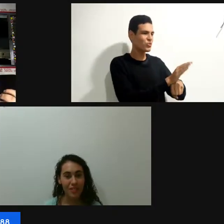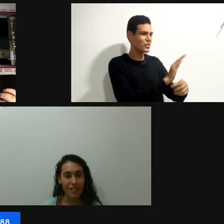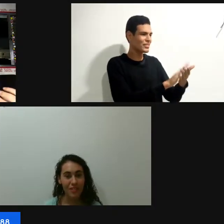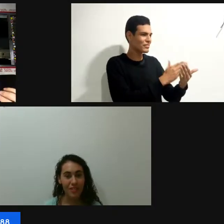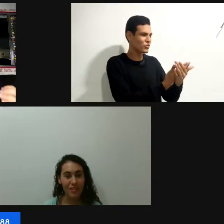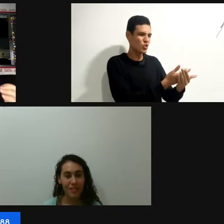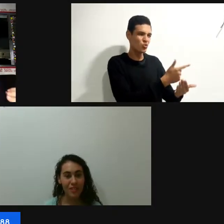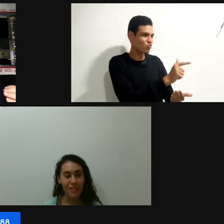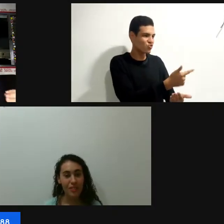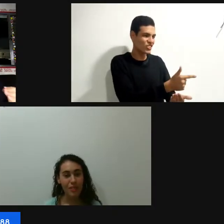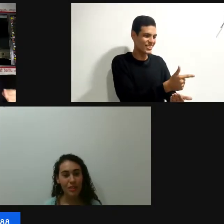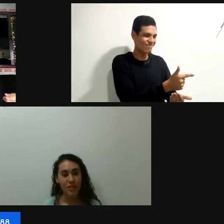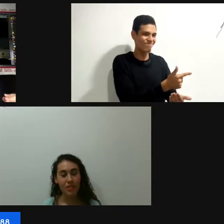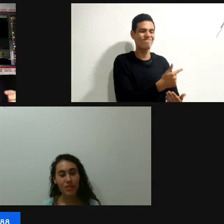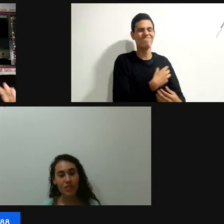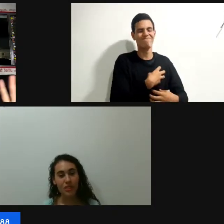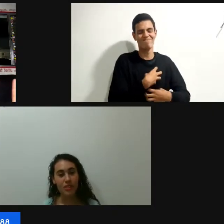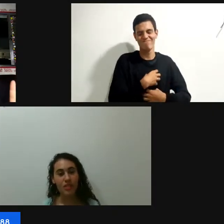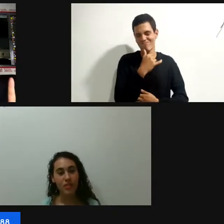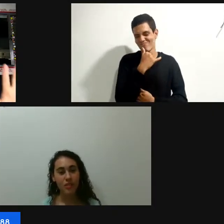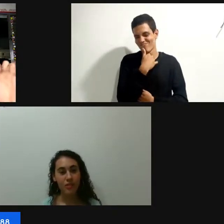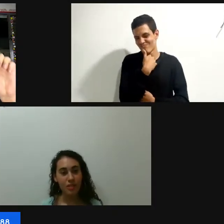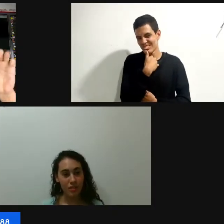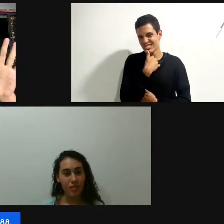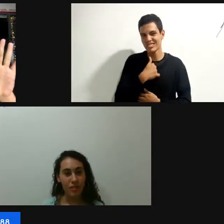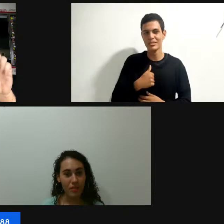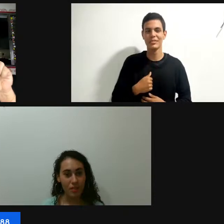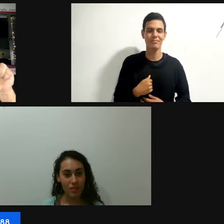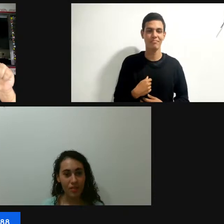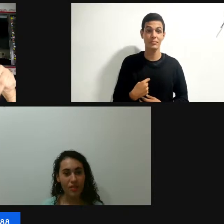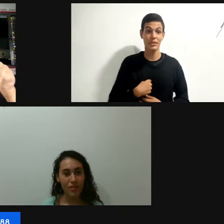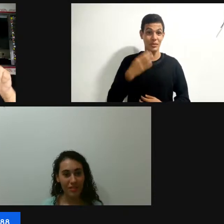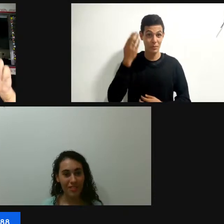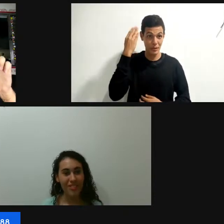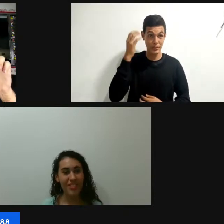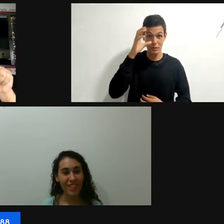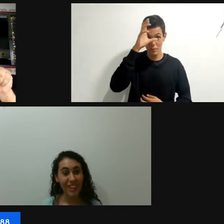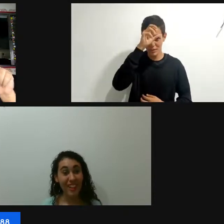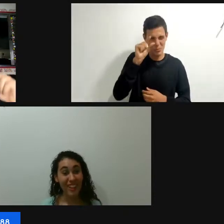conheci, como eu fiz um pouquinho, eu já esqueci tudo, só lembro o meu nome, ó.